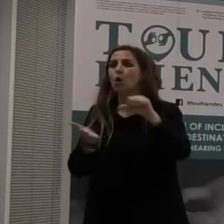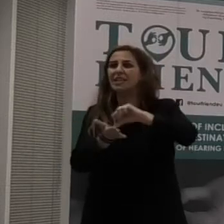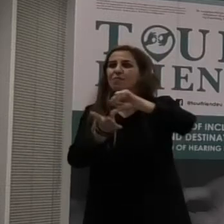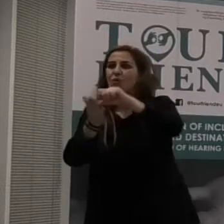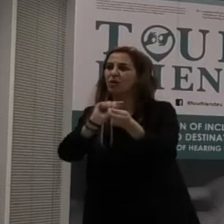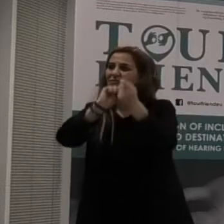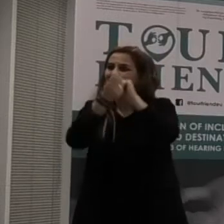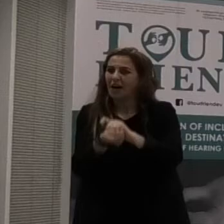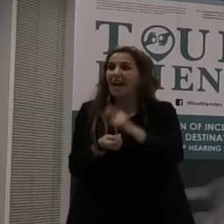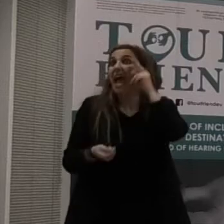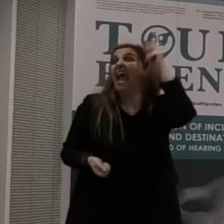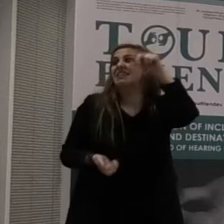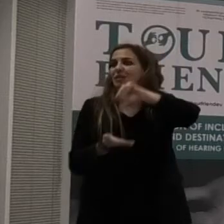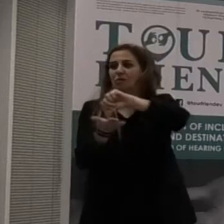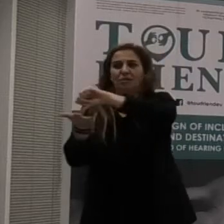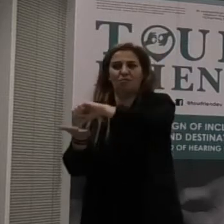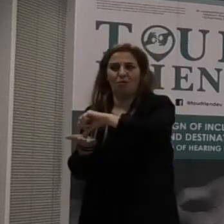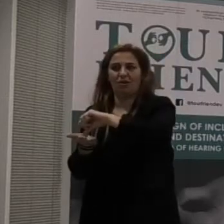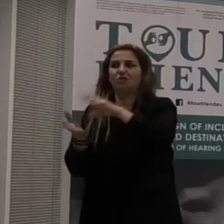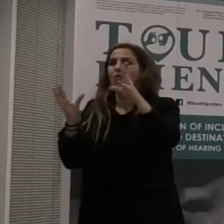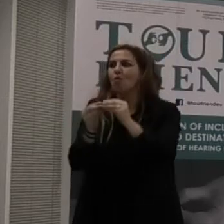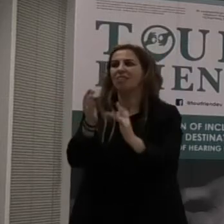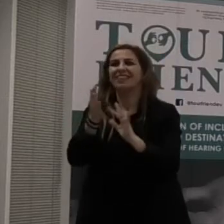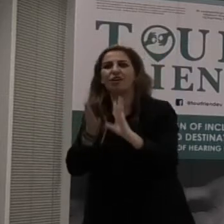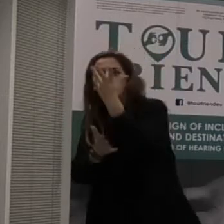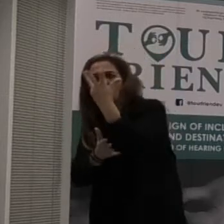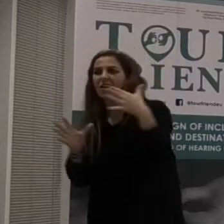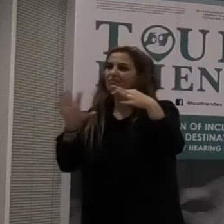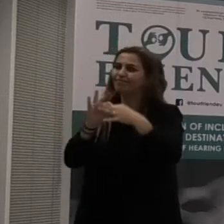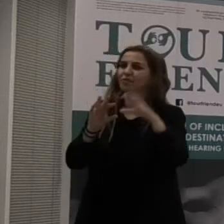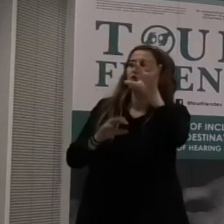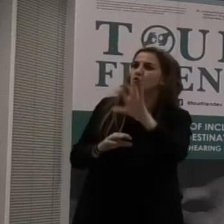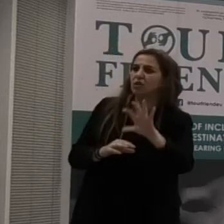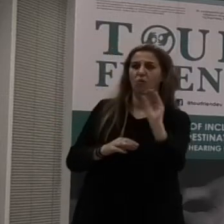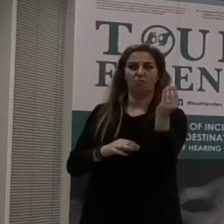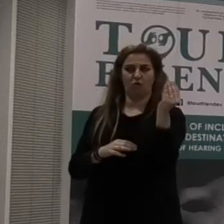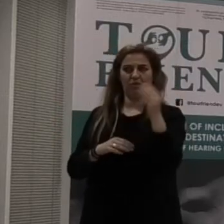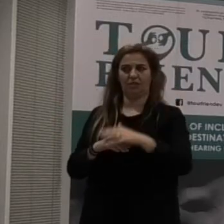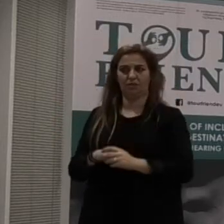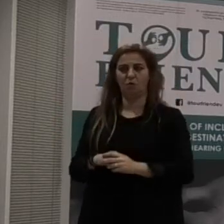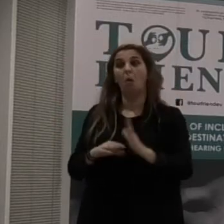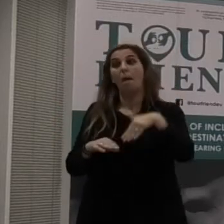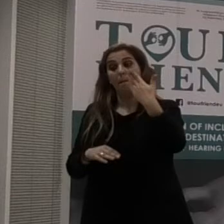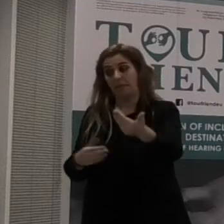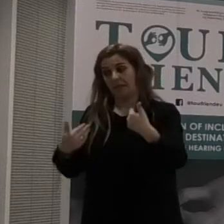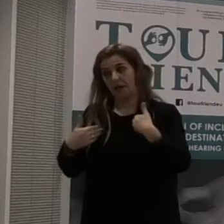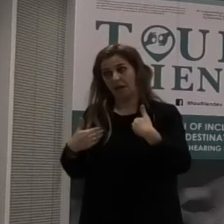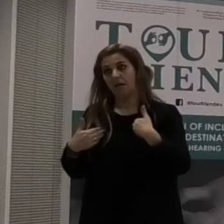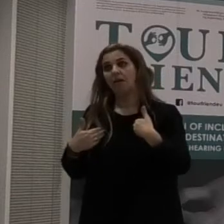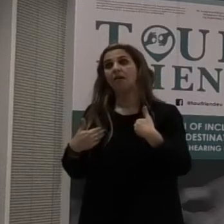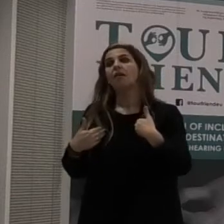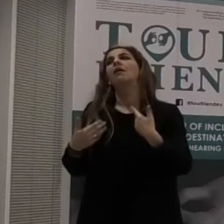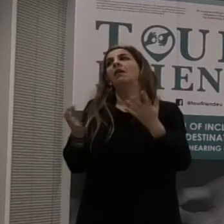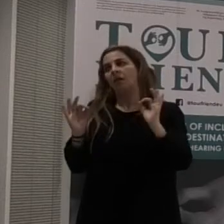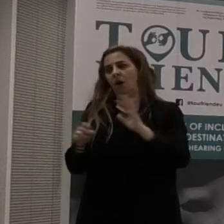μπορούν να δώσουν λύση στον τουρισμό και στον πολιτισμό. Μετά στη συνέχεια ήρθε η περίοδος